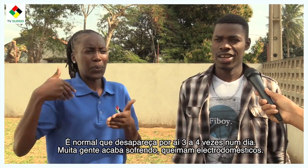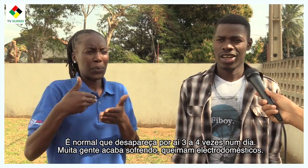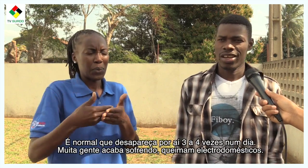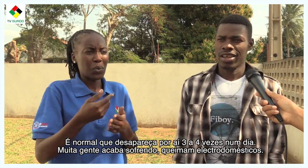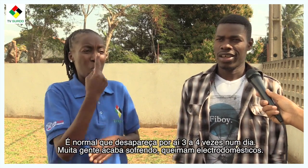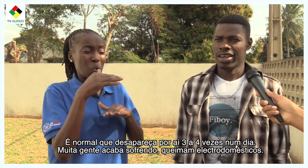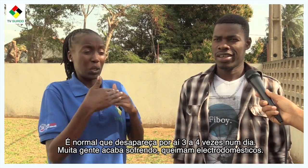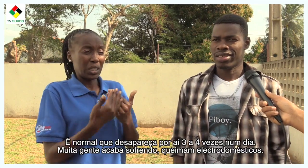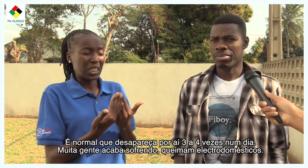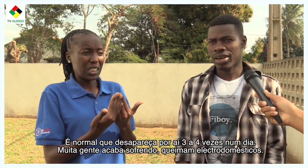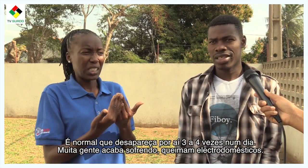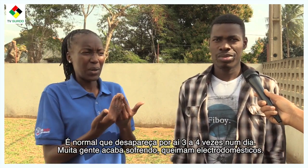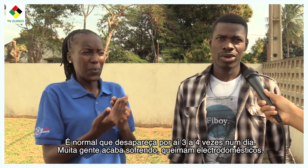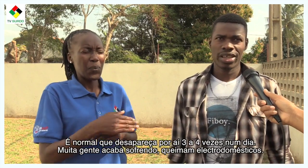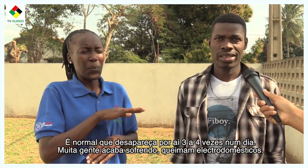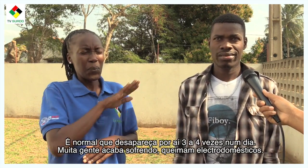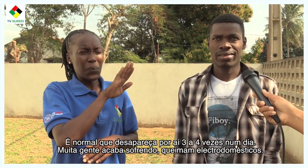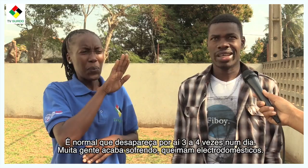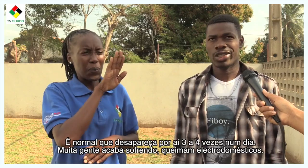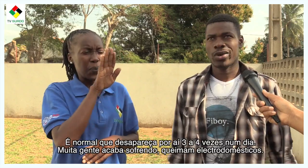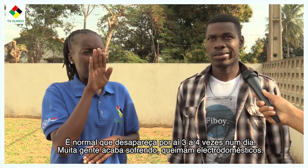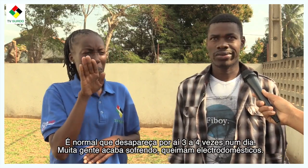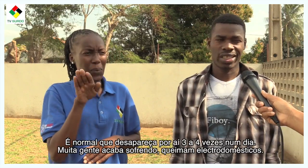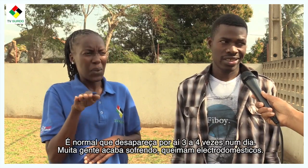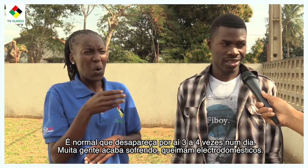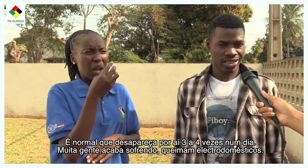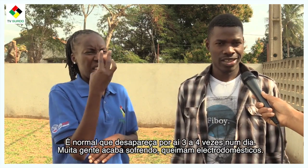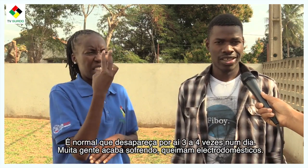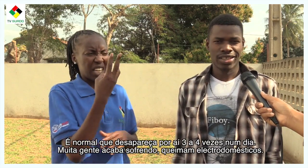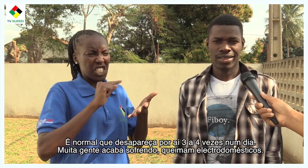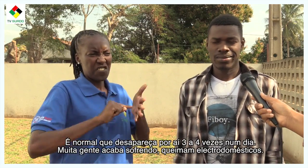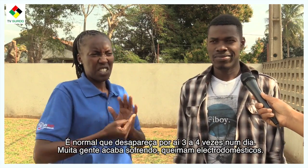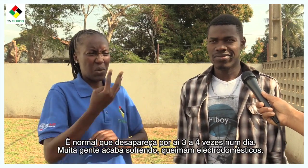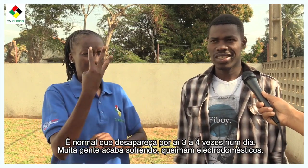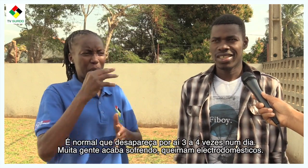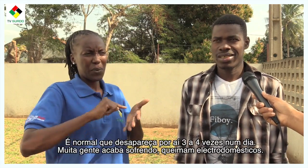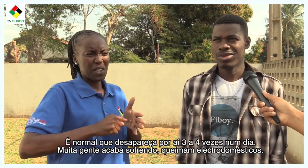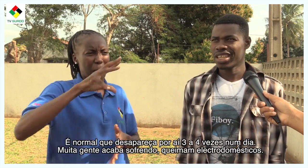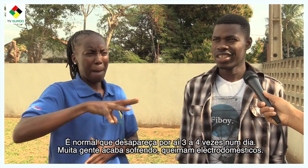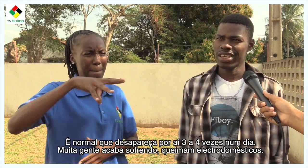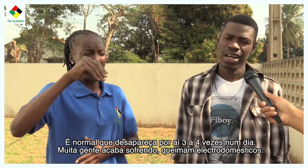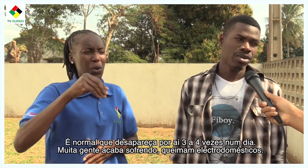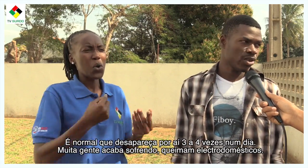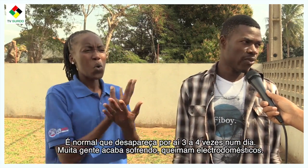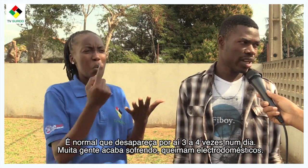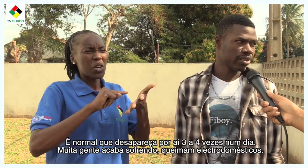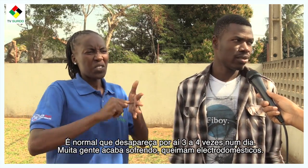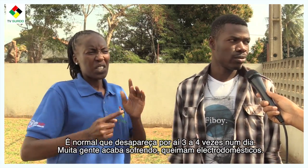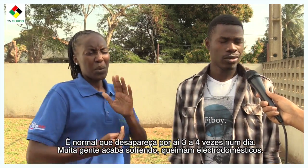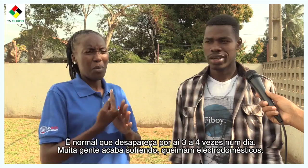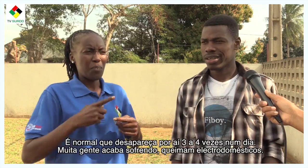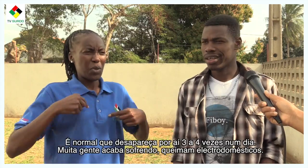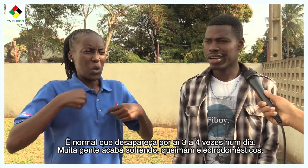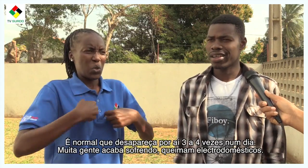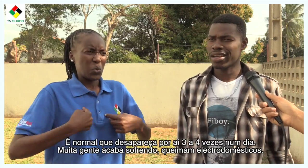dia e desapareça por Mori três quatro vezes e muita gente acaba sofrendo